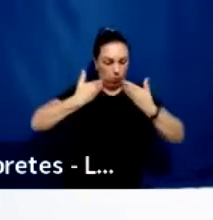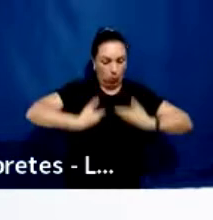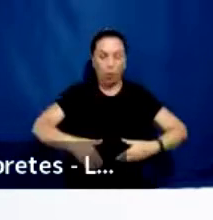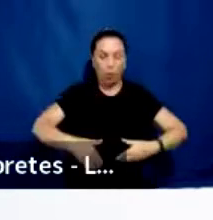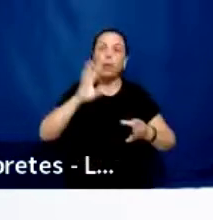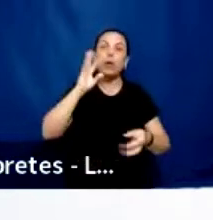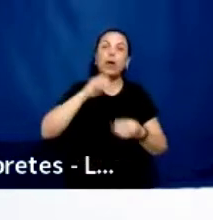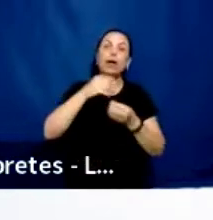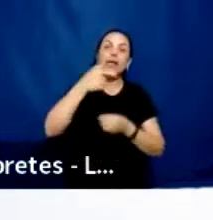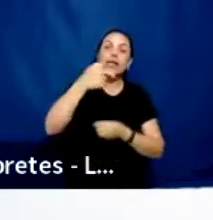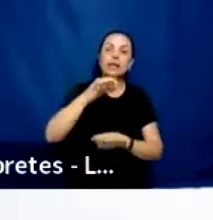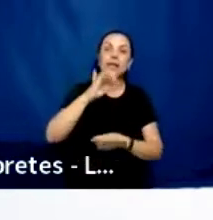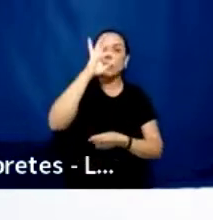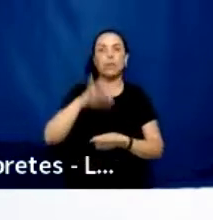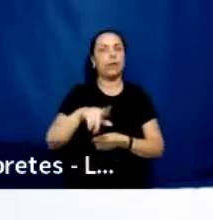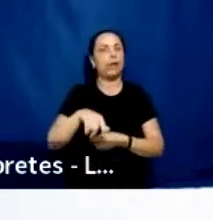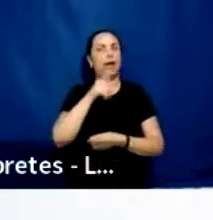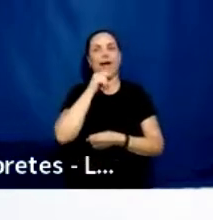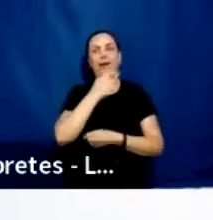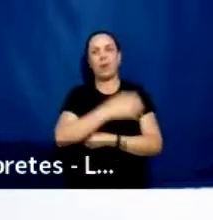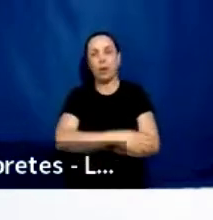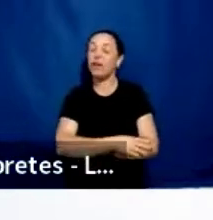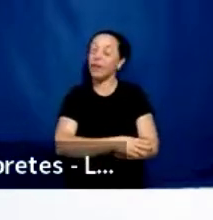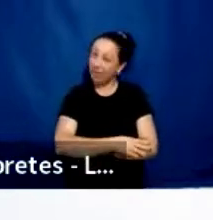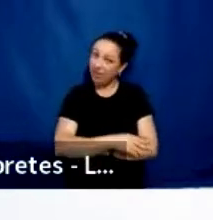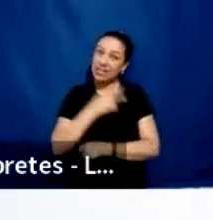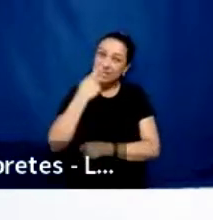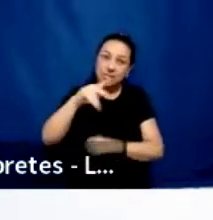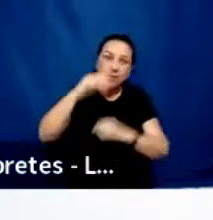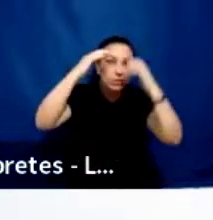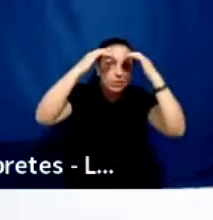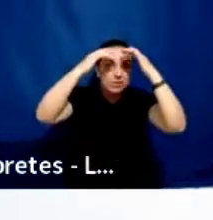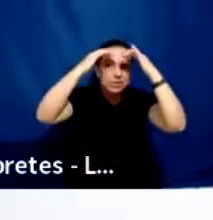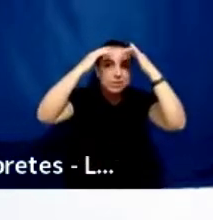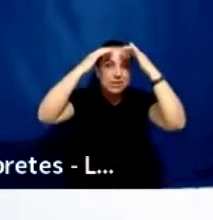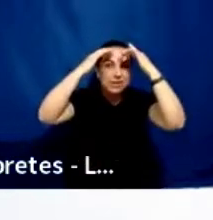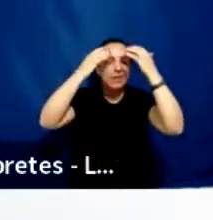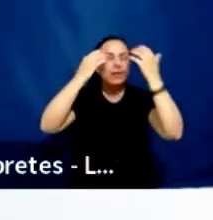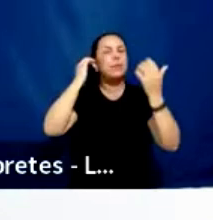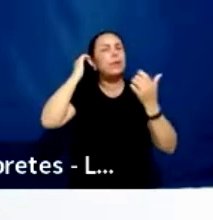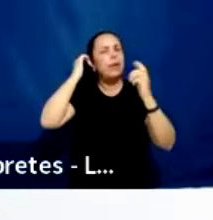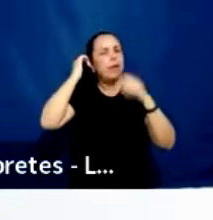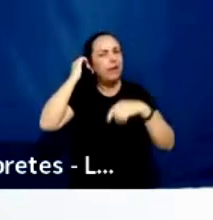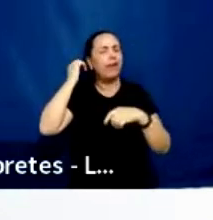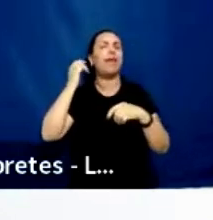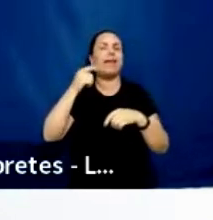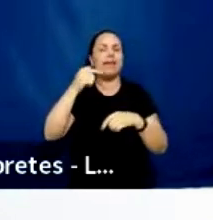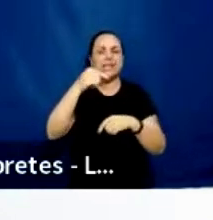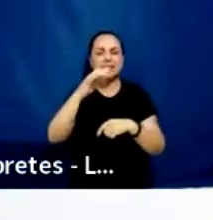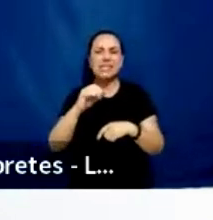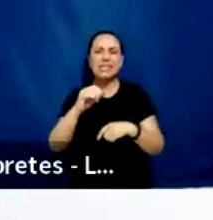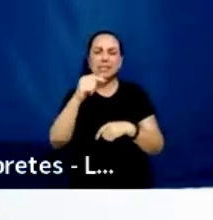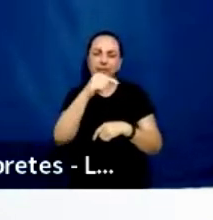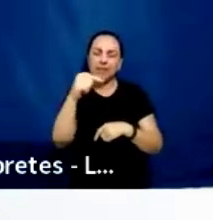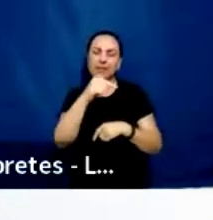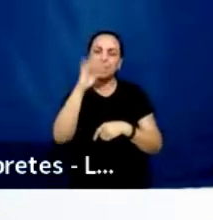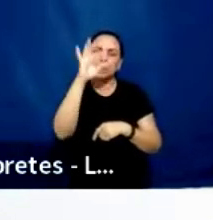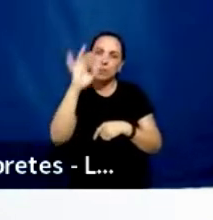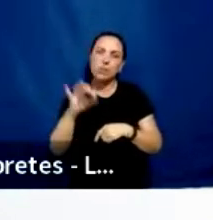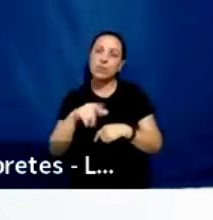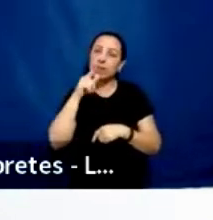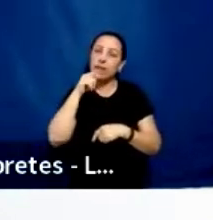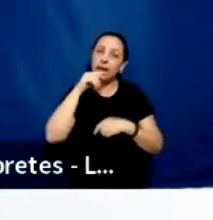de água? Sim, olha só, o seu cérebro, o nosso cérebro é composto de 77% de